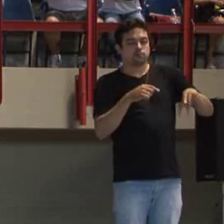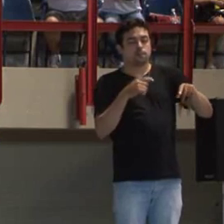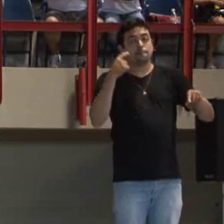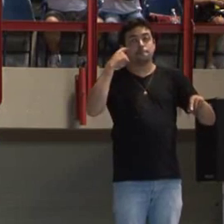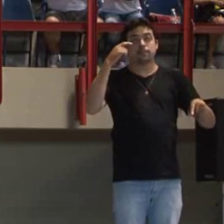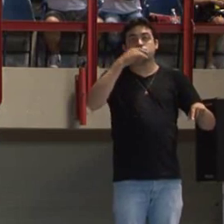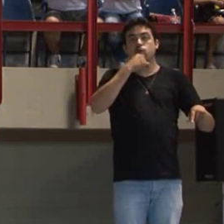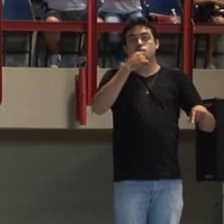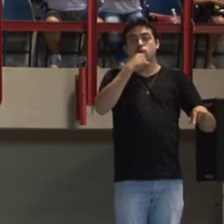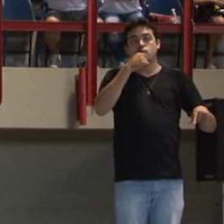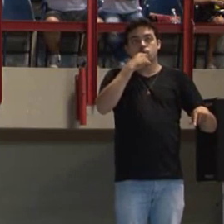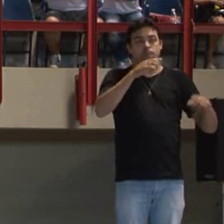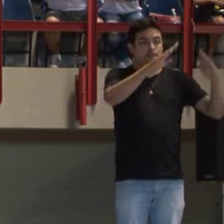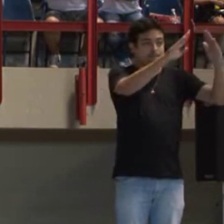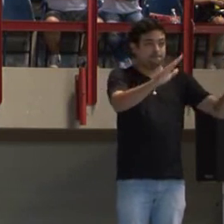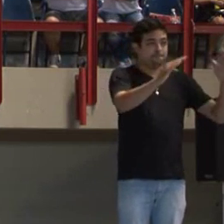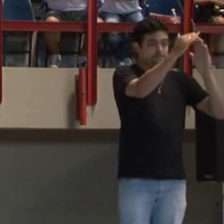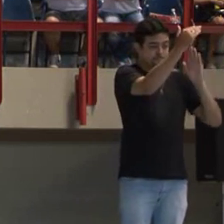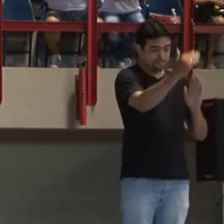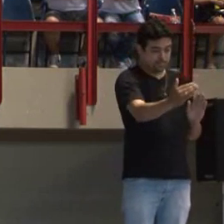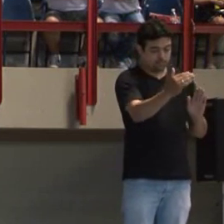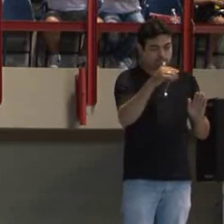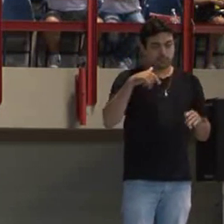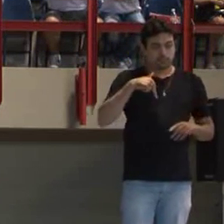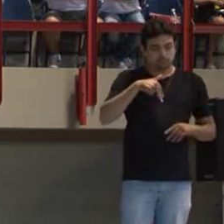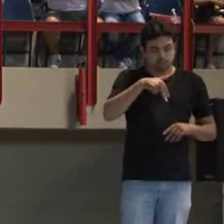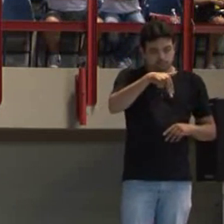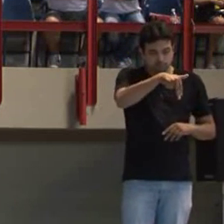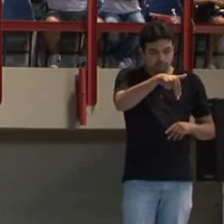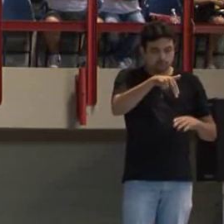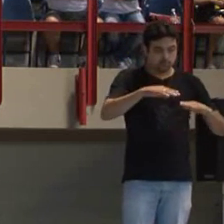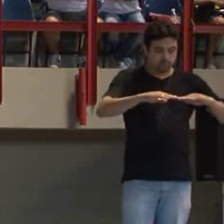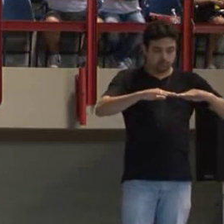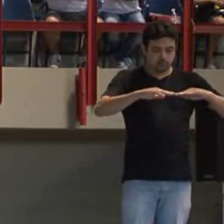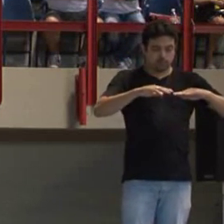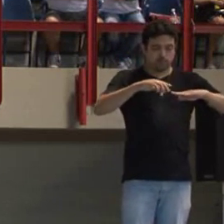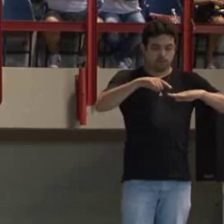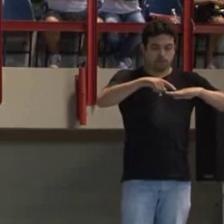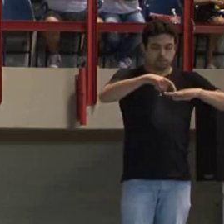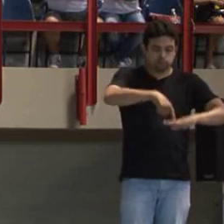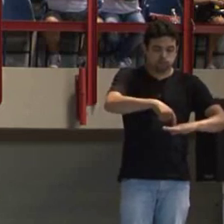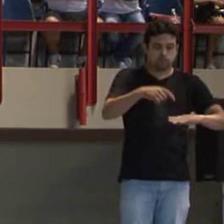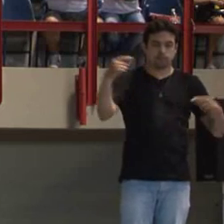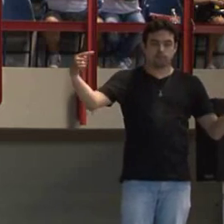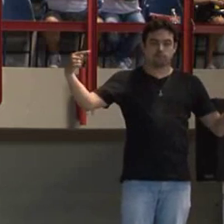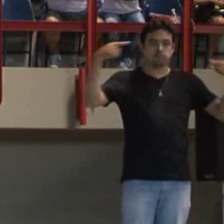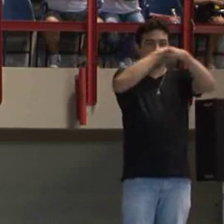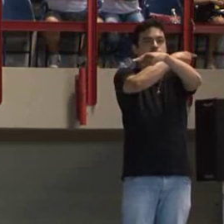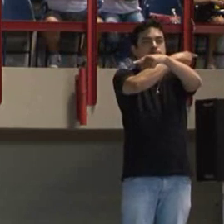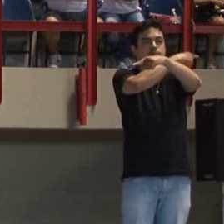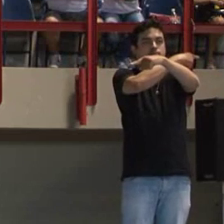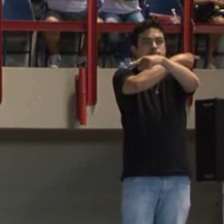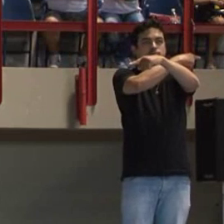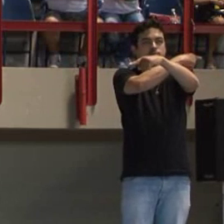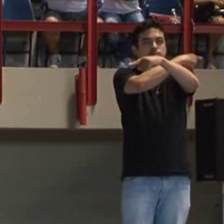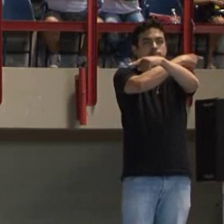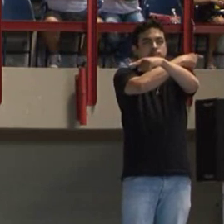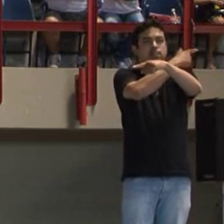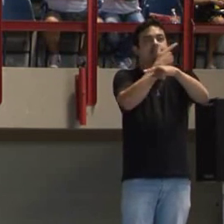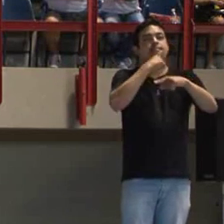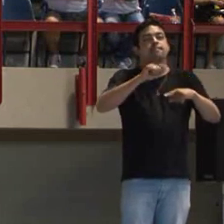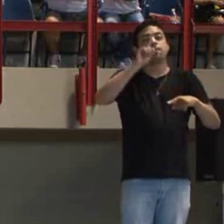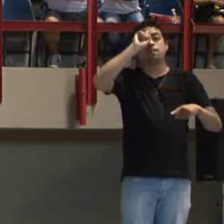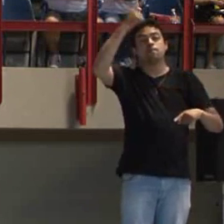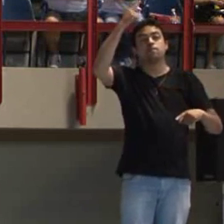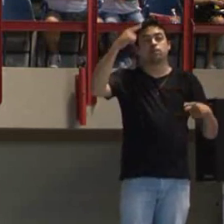Indiana Jones, o cara dentro da pirâmide, ele entra, aí ele pisa numa coisa na pirâmide, aí vem uma lança. Quem foi que botou